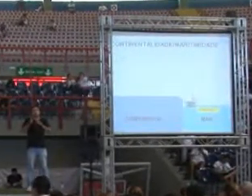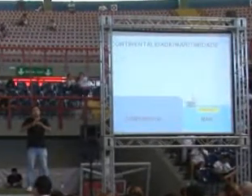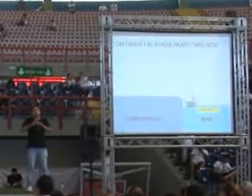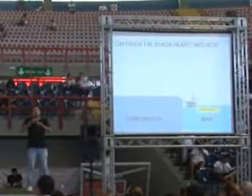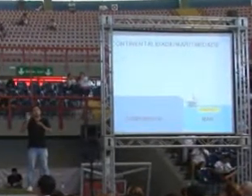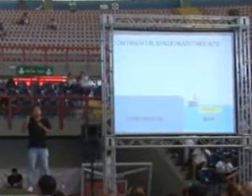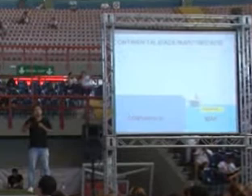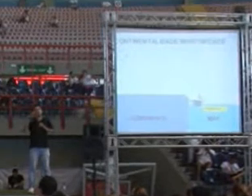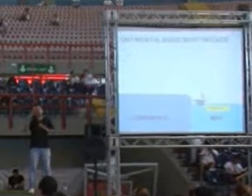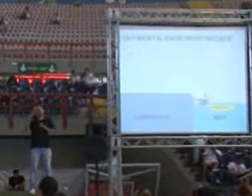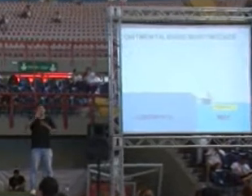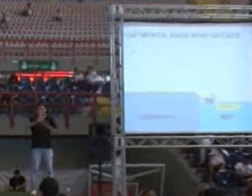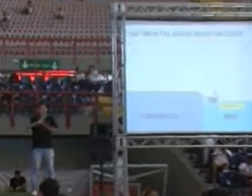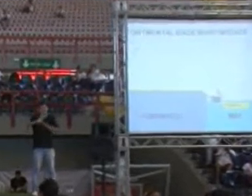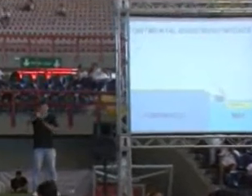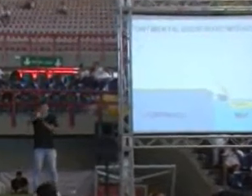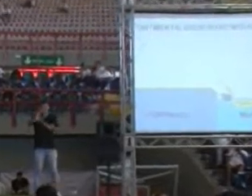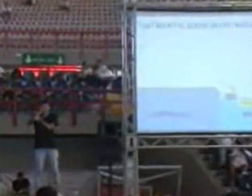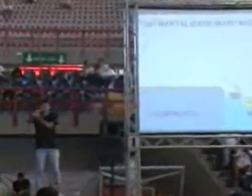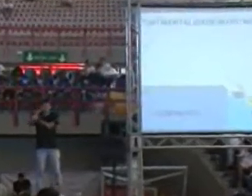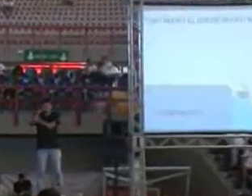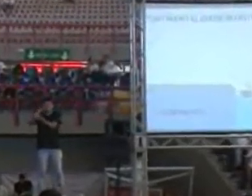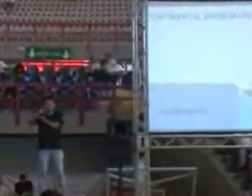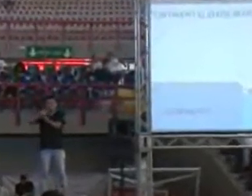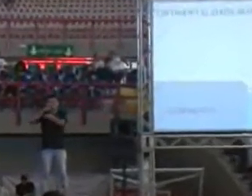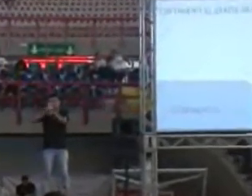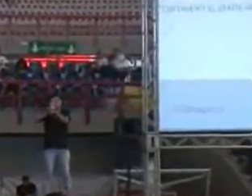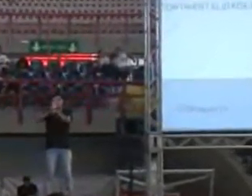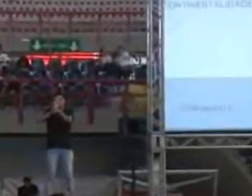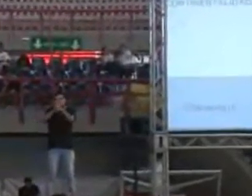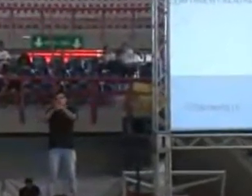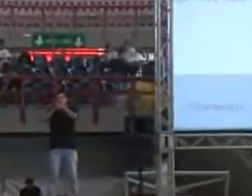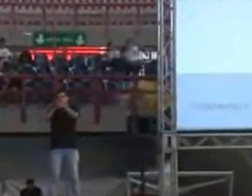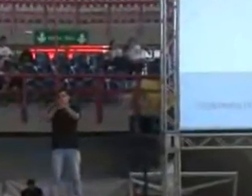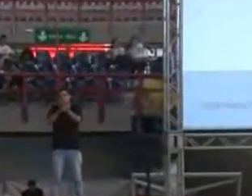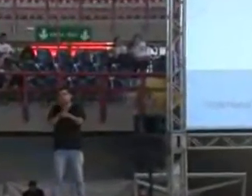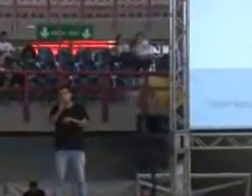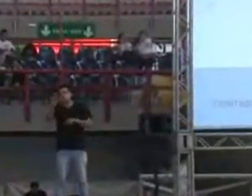que o jangadeiro sai para pesca no final da tarde e início da noite?